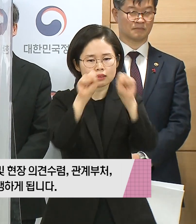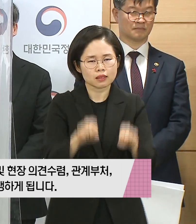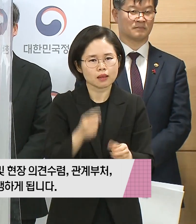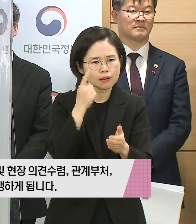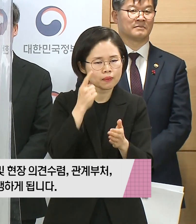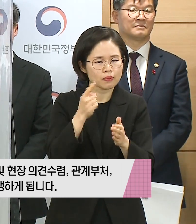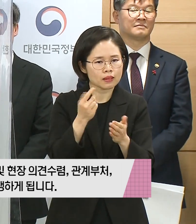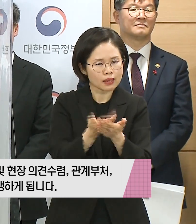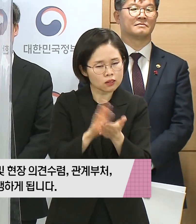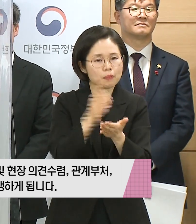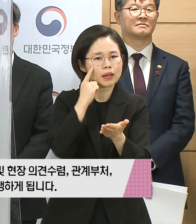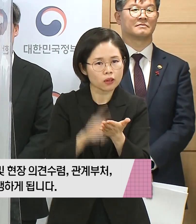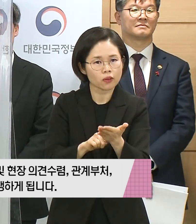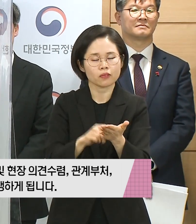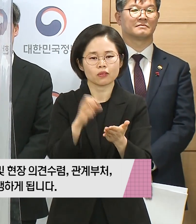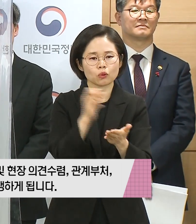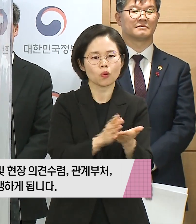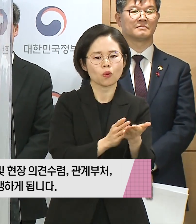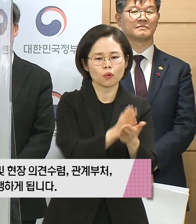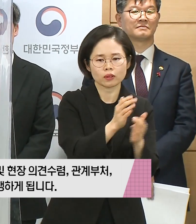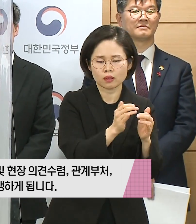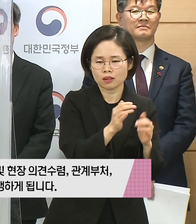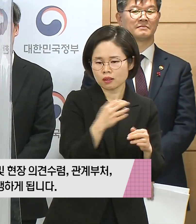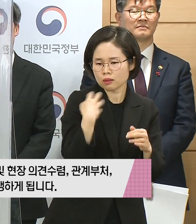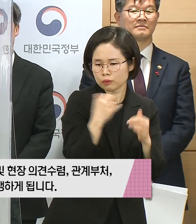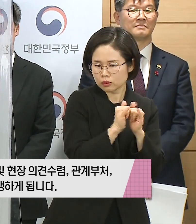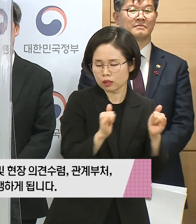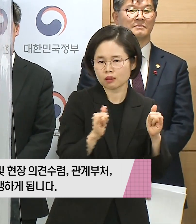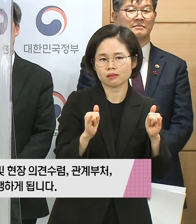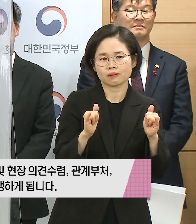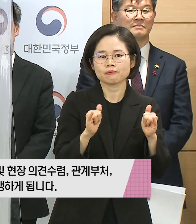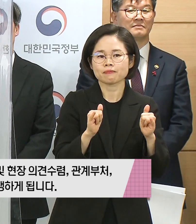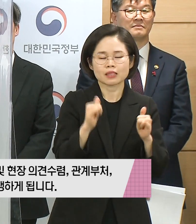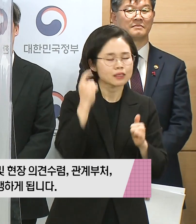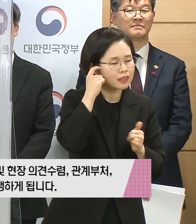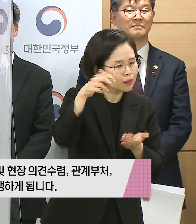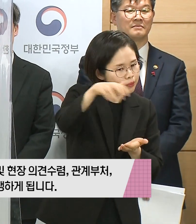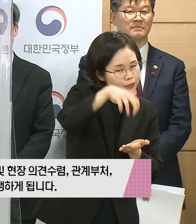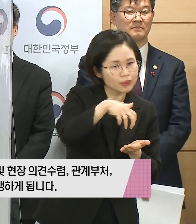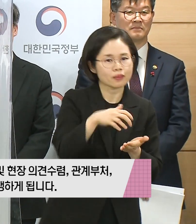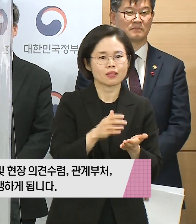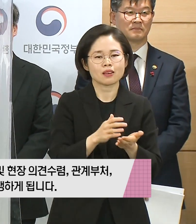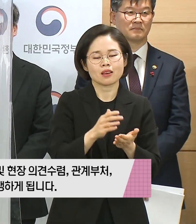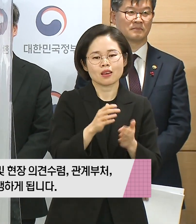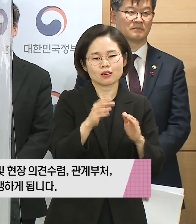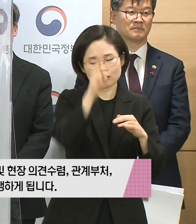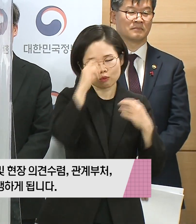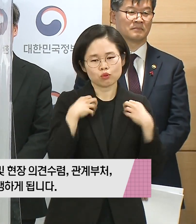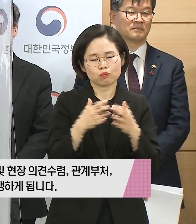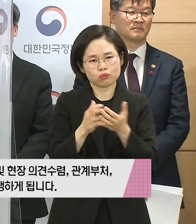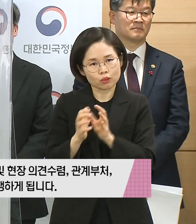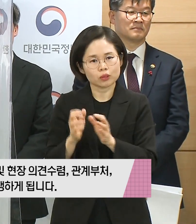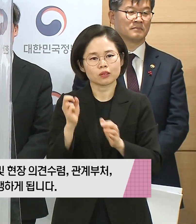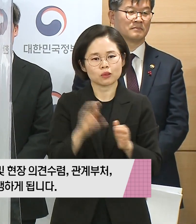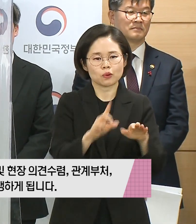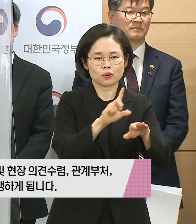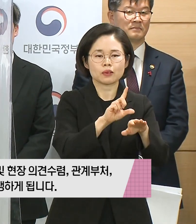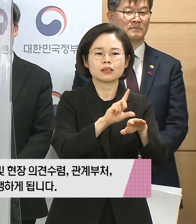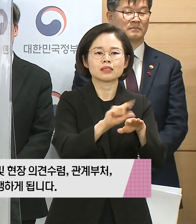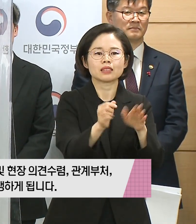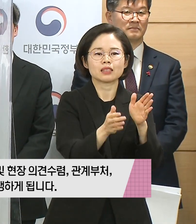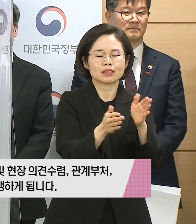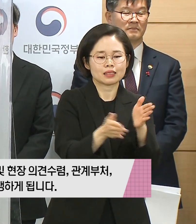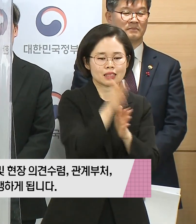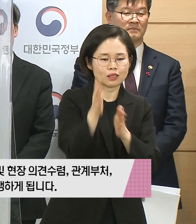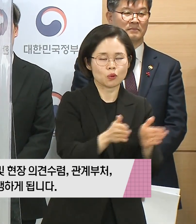발굴, 이해관계자 및 현장 의견 수렴, 관계부처, 시도교육청, 지자체 등과 협력